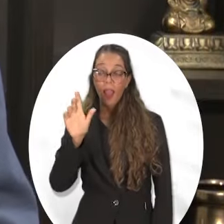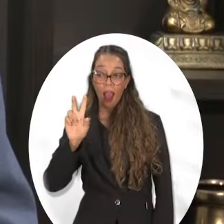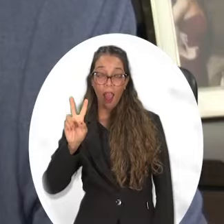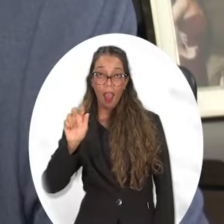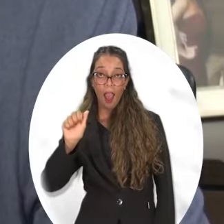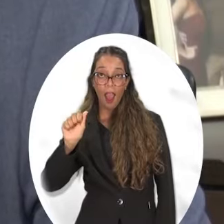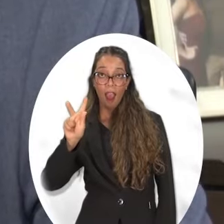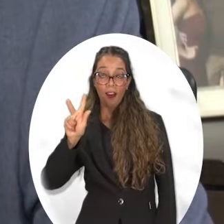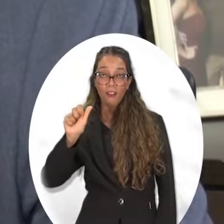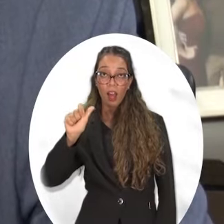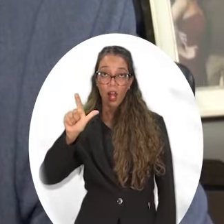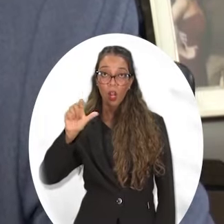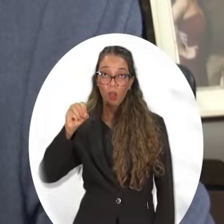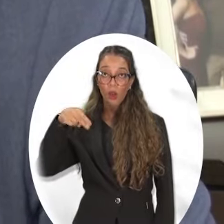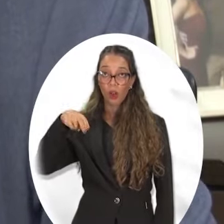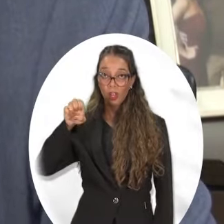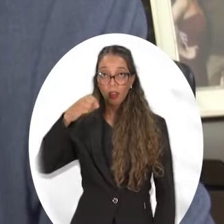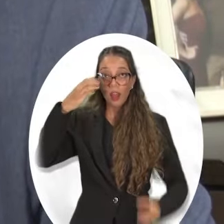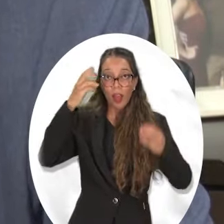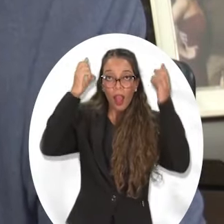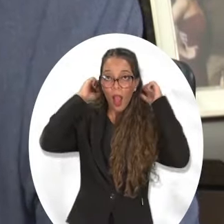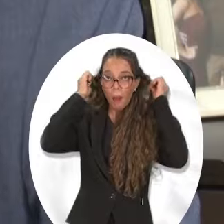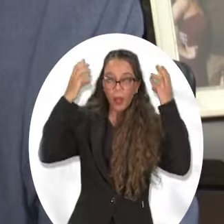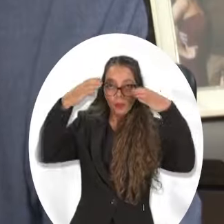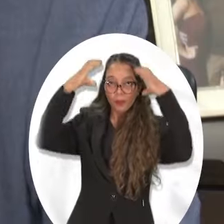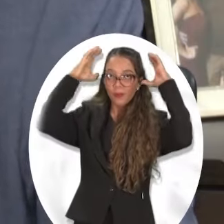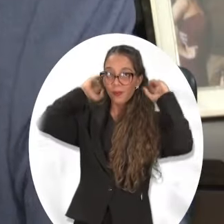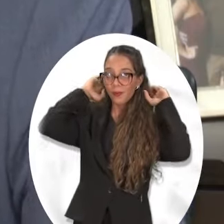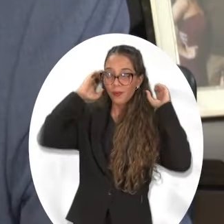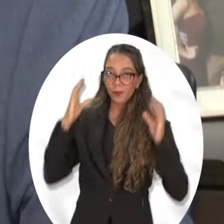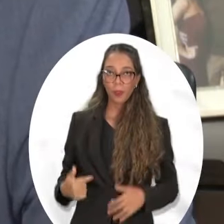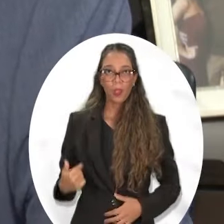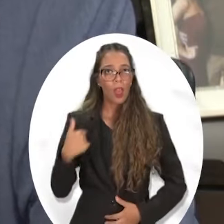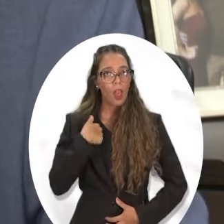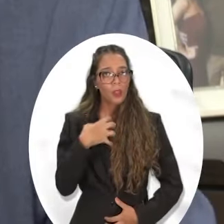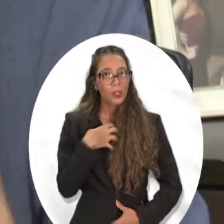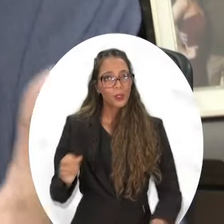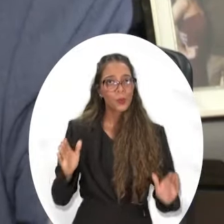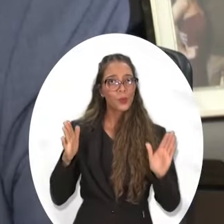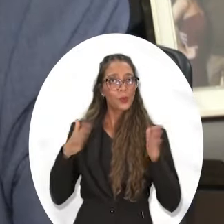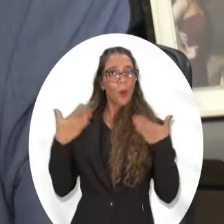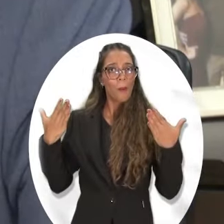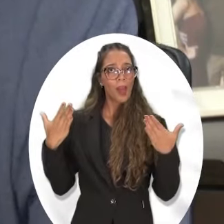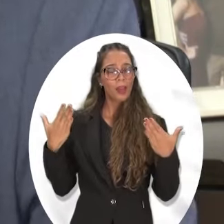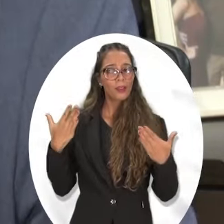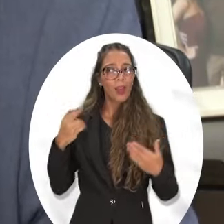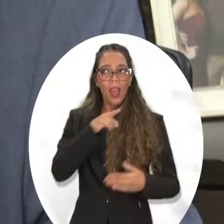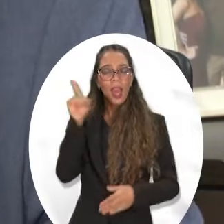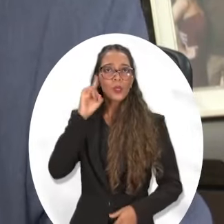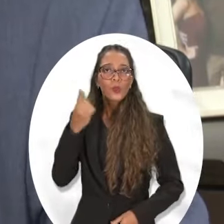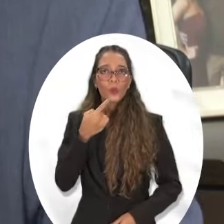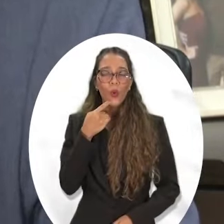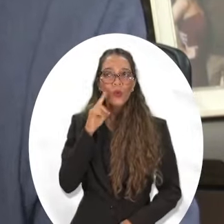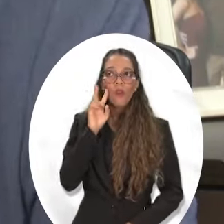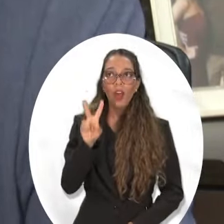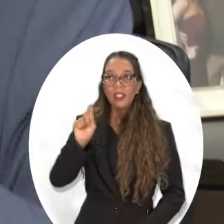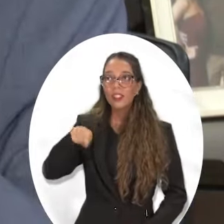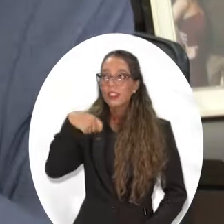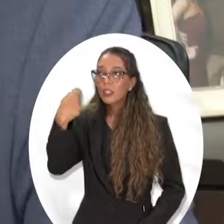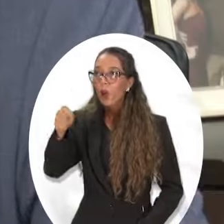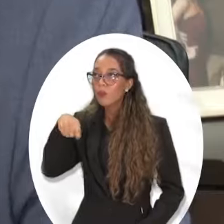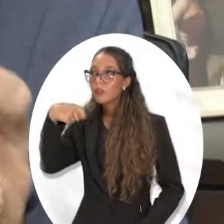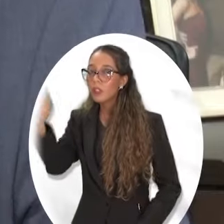cabeça. Eu fiquei surpreso de saber que cada um de nós, deputados, somos identificados por eles através de um sinal. Até porque eles